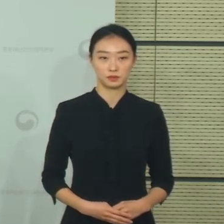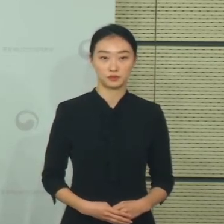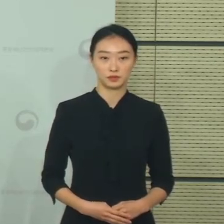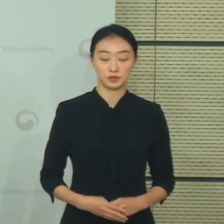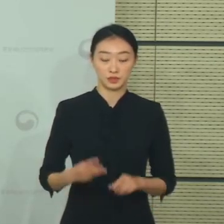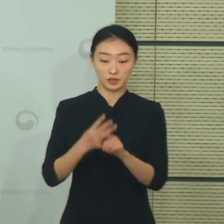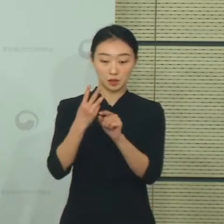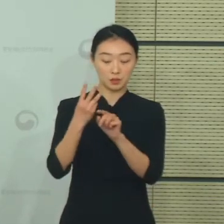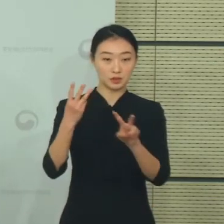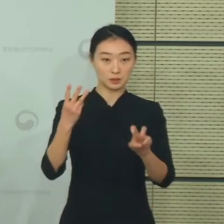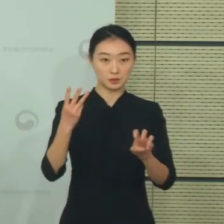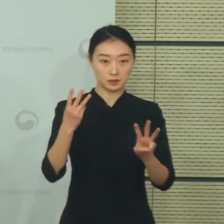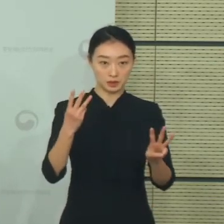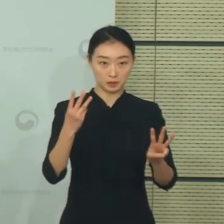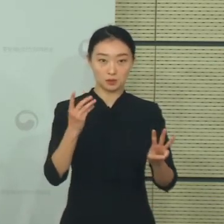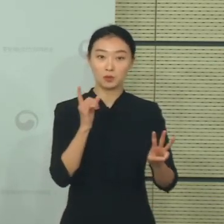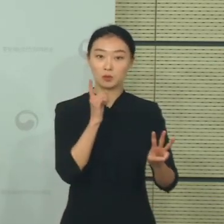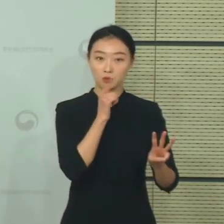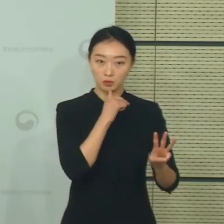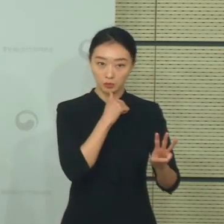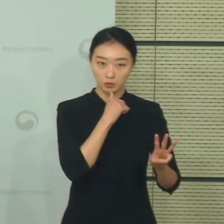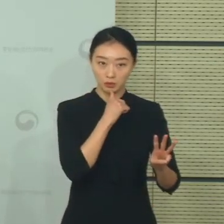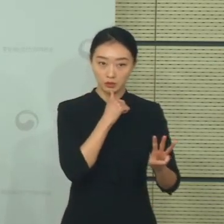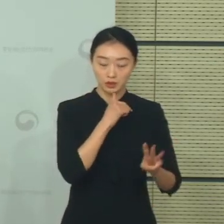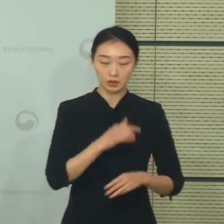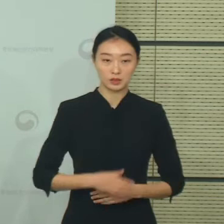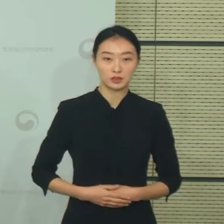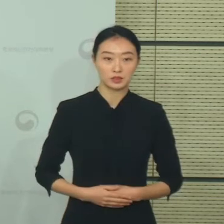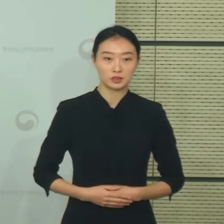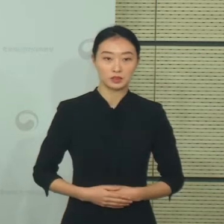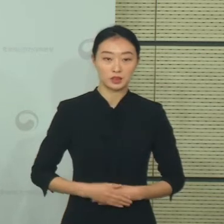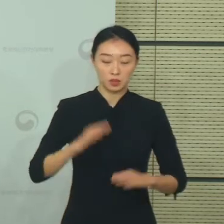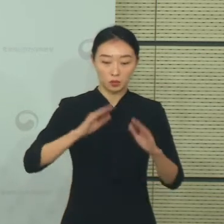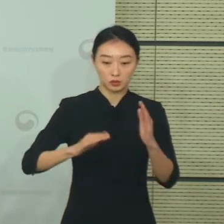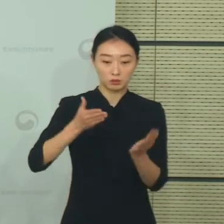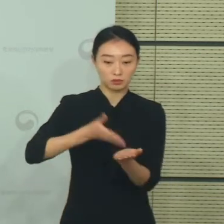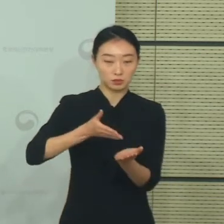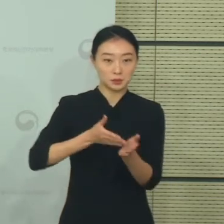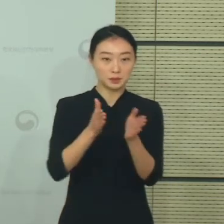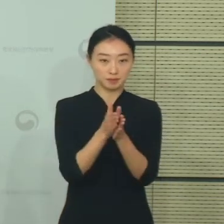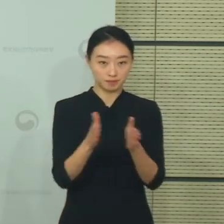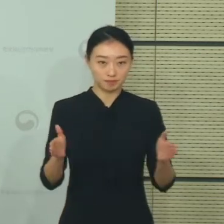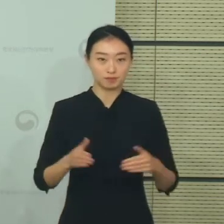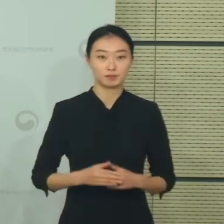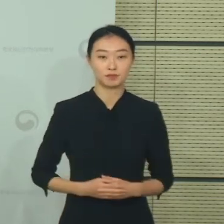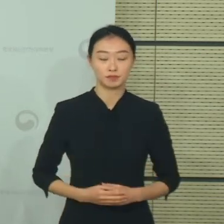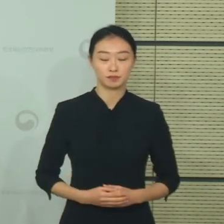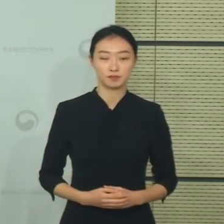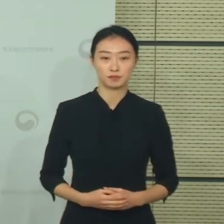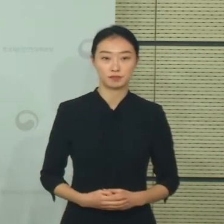네, 3월 23일 월요일 중대본 정례 브리핑을 시작하겠습니다.